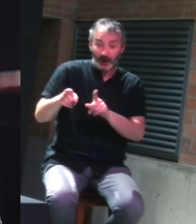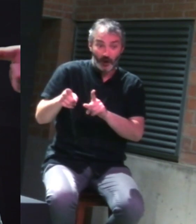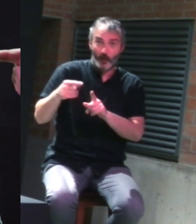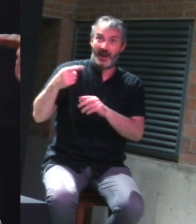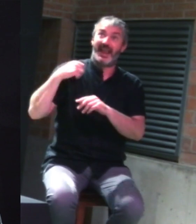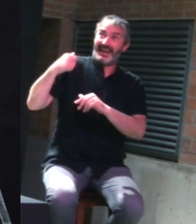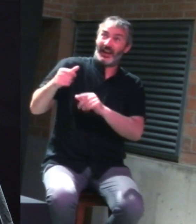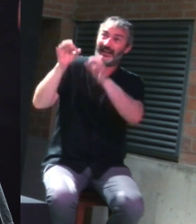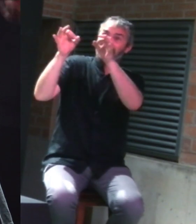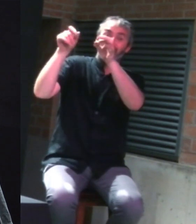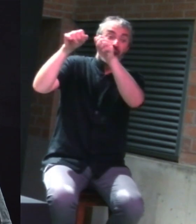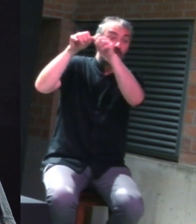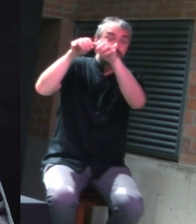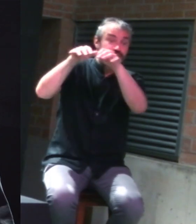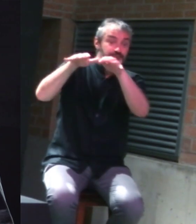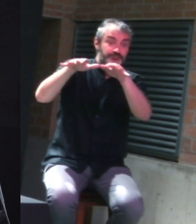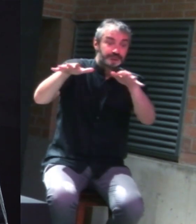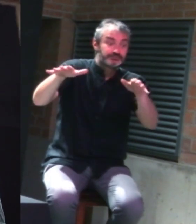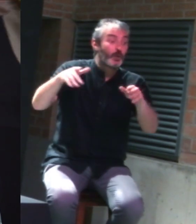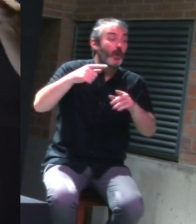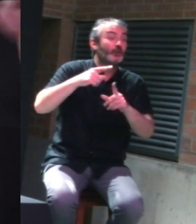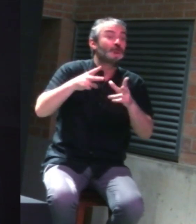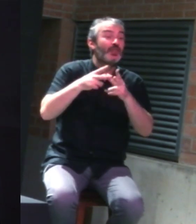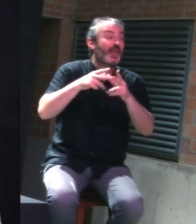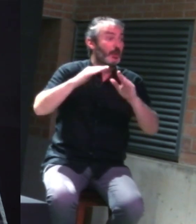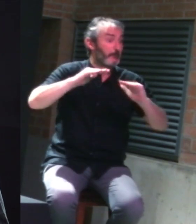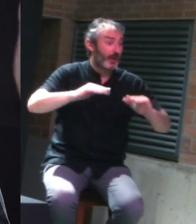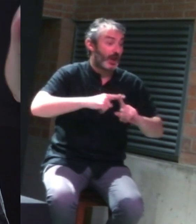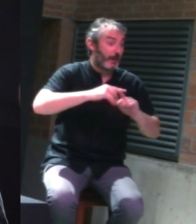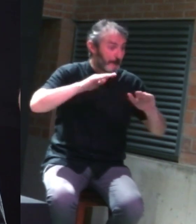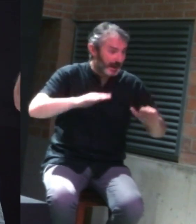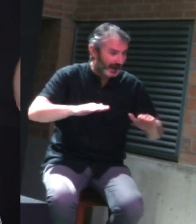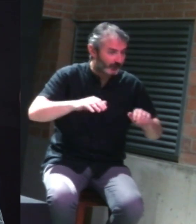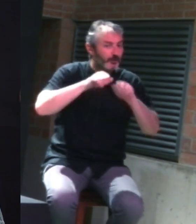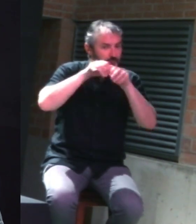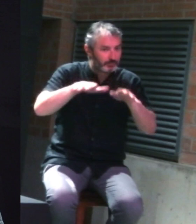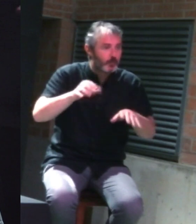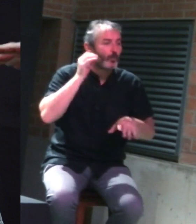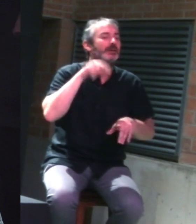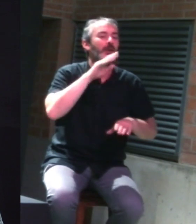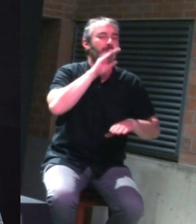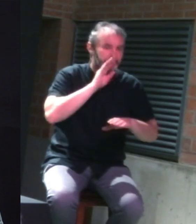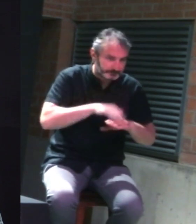contagió también a las clases populares, al mundo obrero incluso.